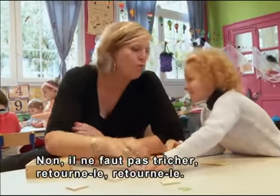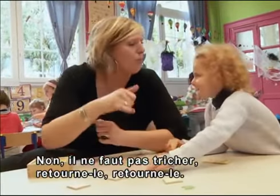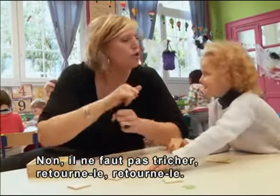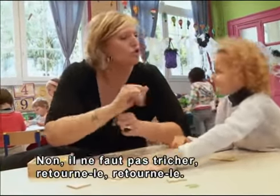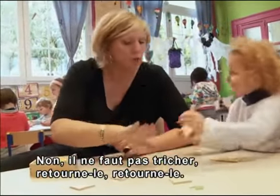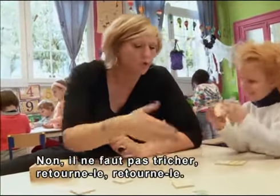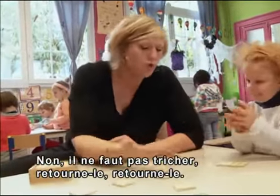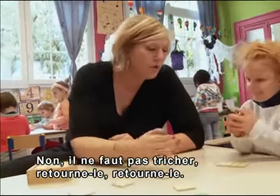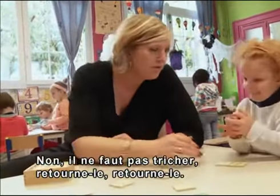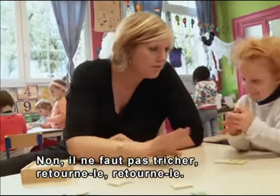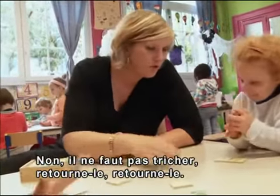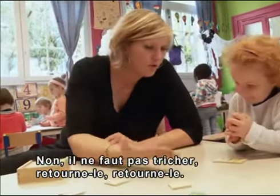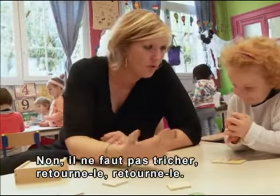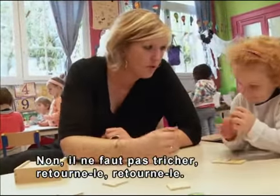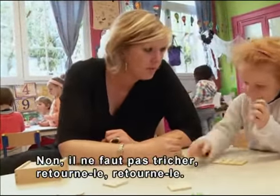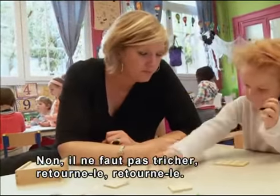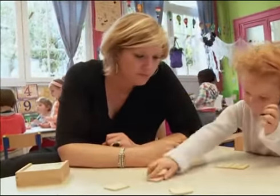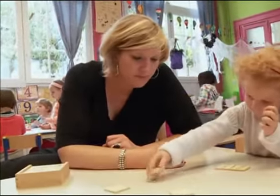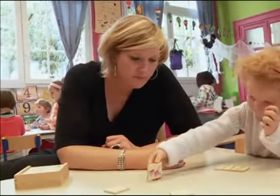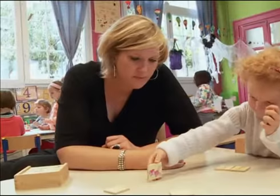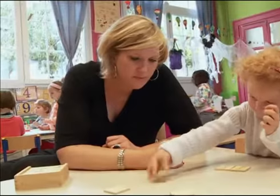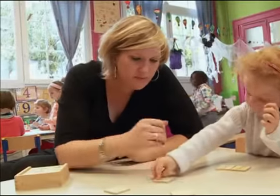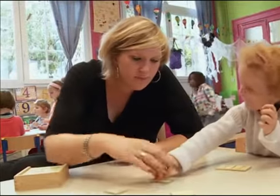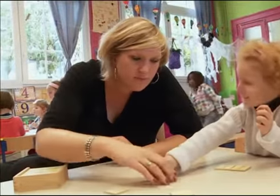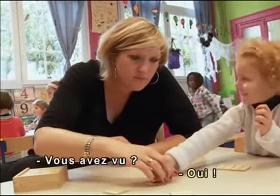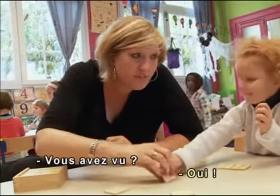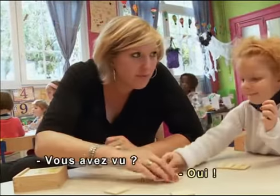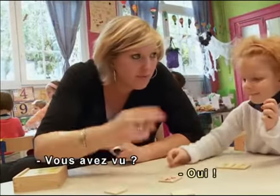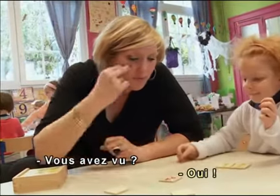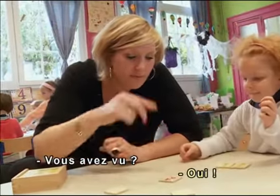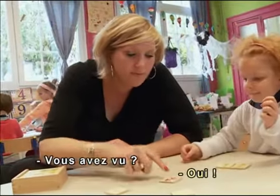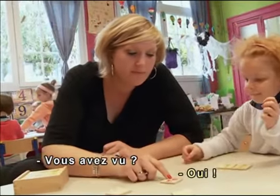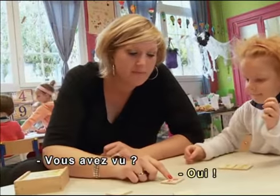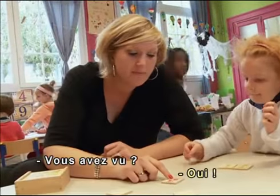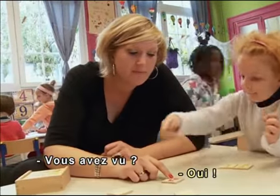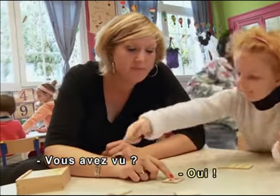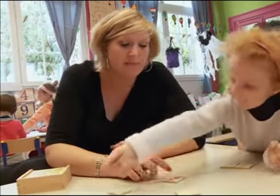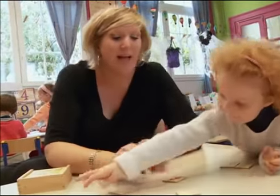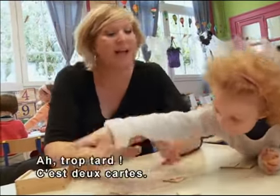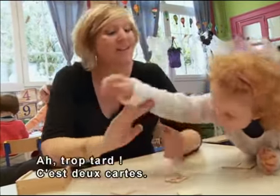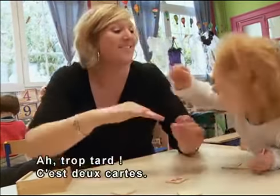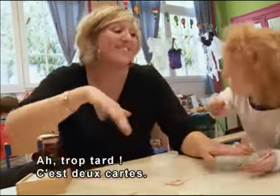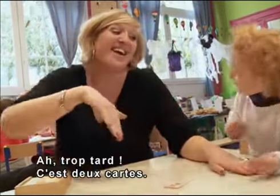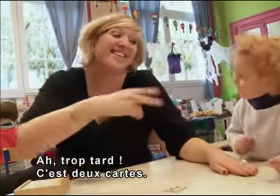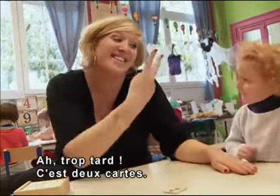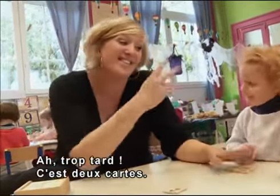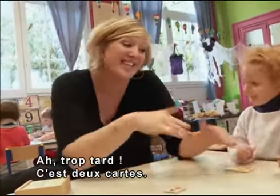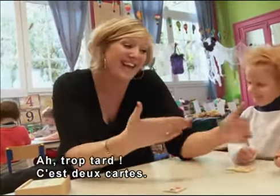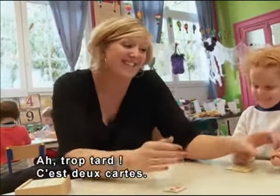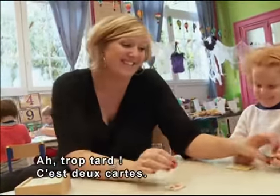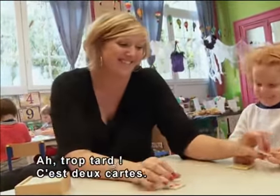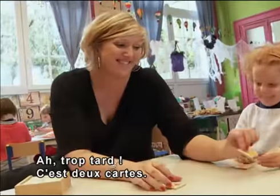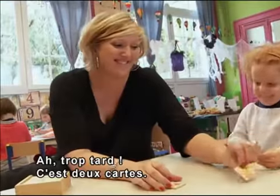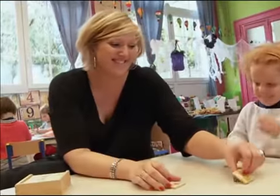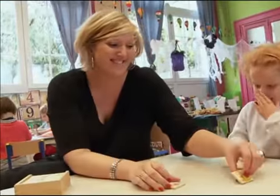Non, faut pas tricher. Retourne-le. Vous avez vu? Oui. Ah, c'est trop tard, c'est 2